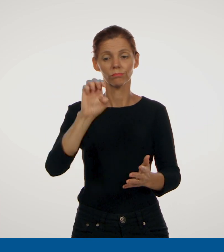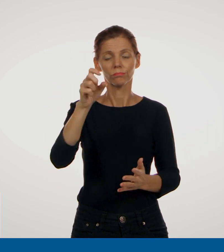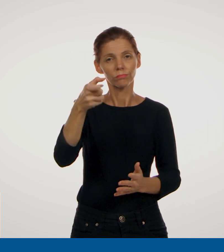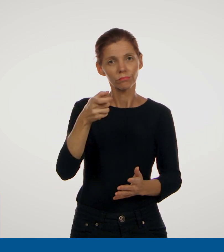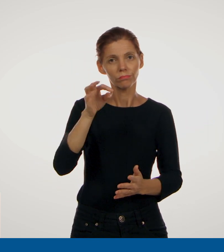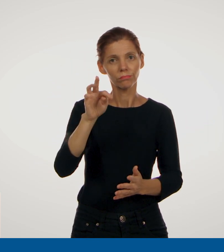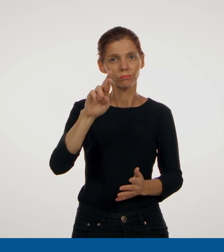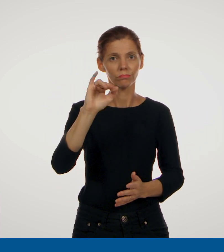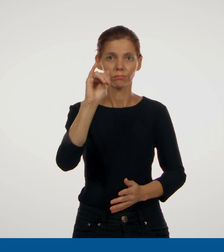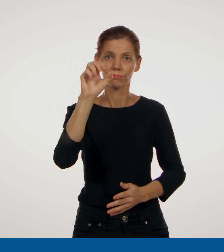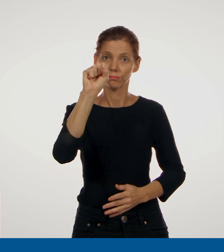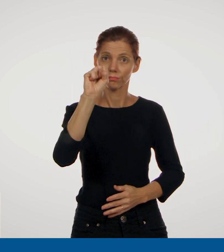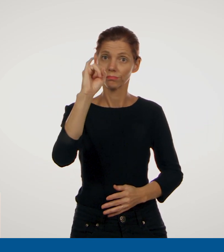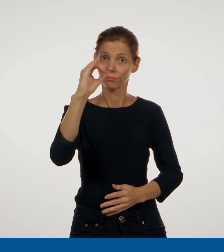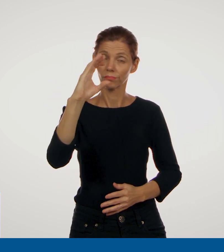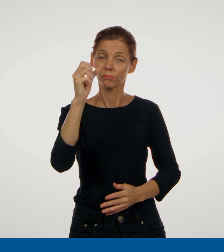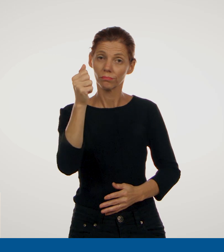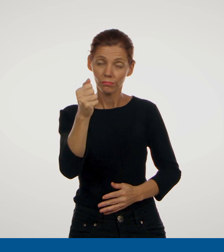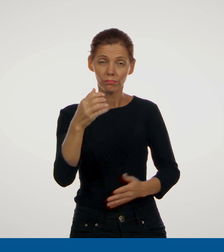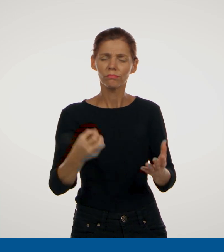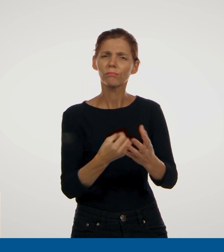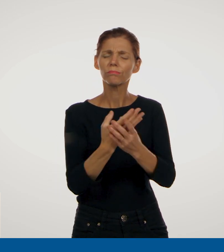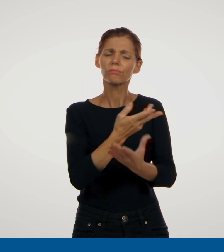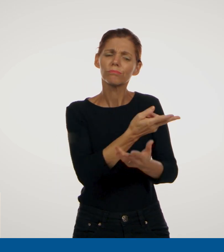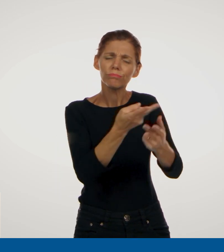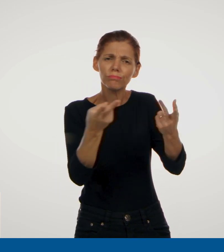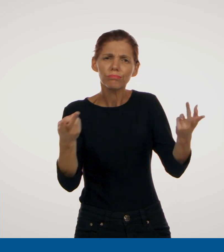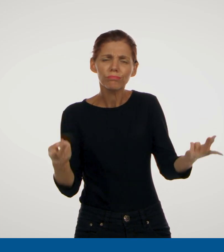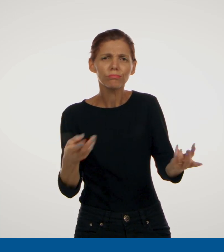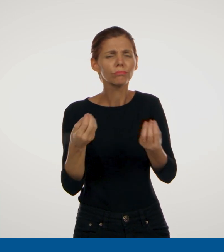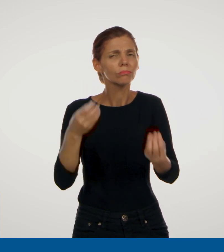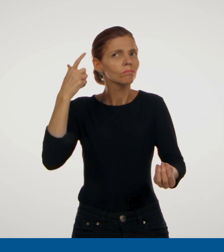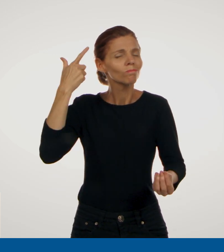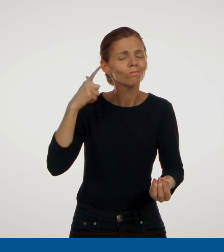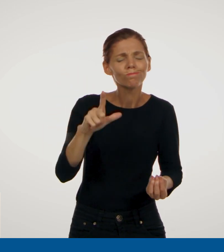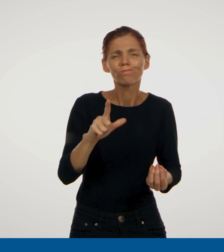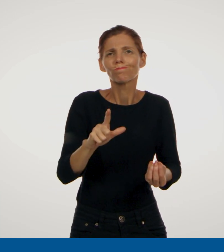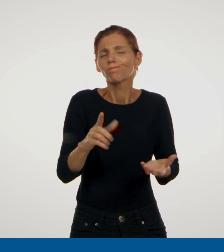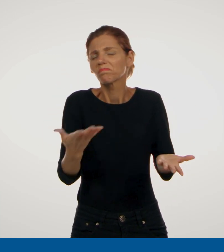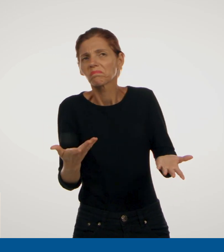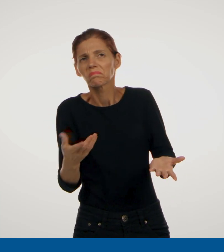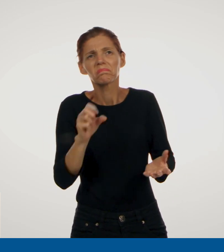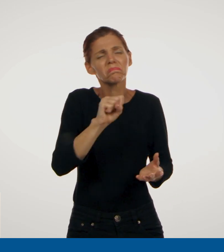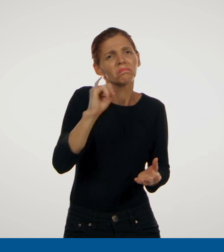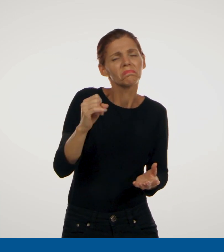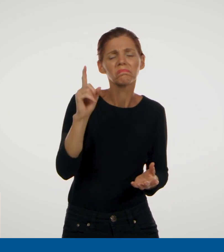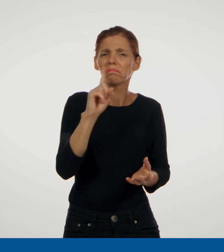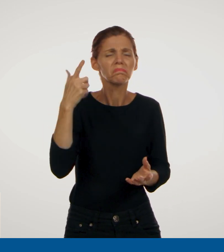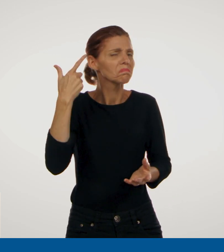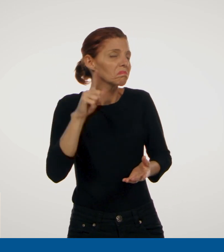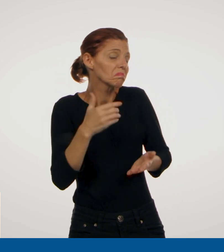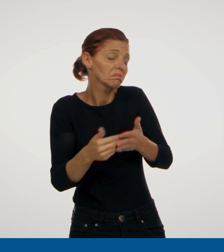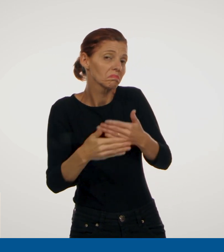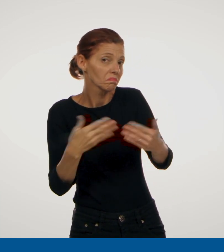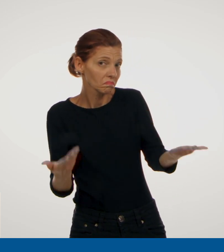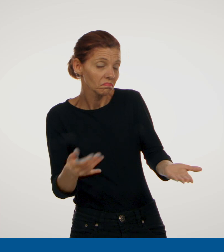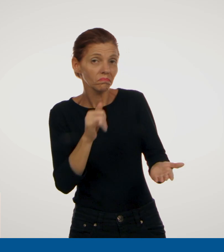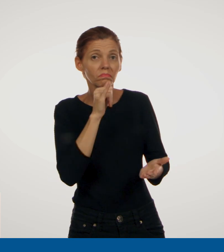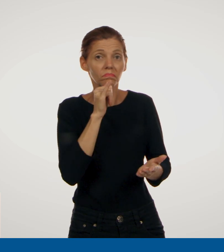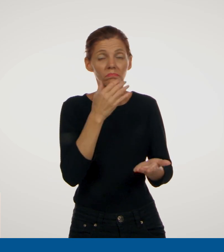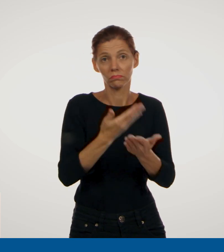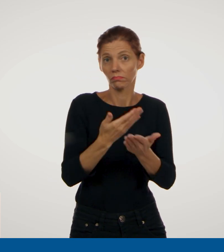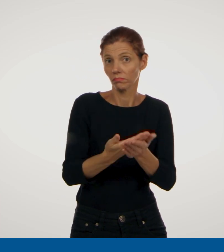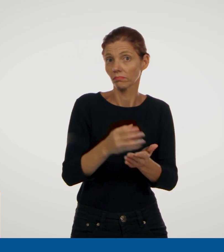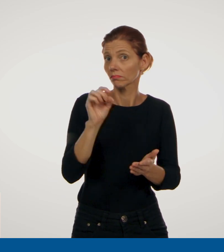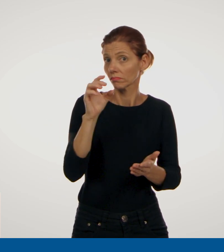Motivação extrínseca. Motivação criada por fatores externos, como recompensas ou punições. Por exemplo, vou estudar